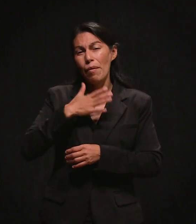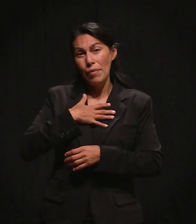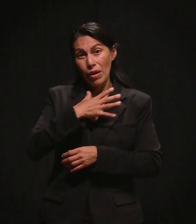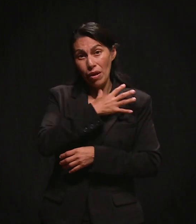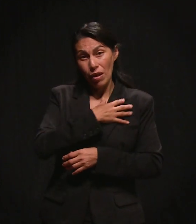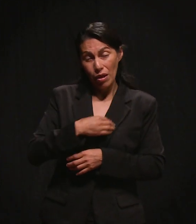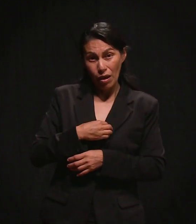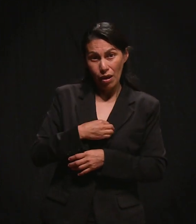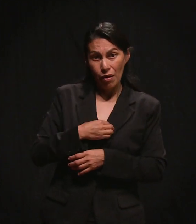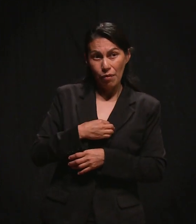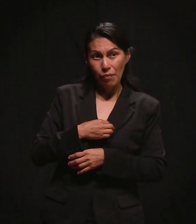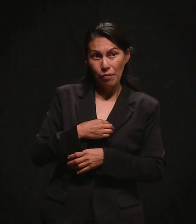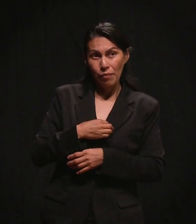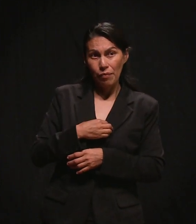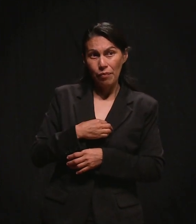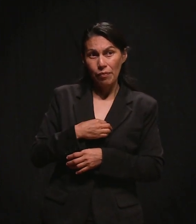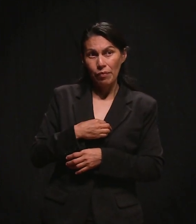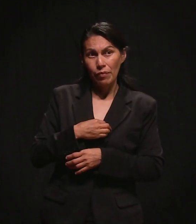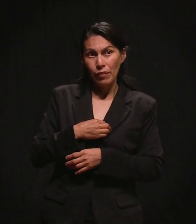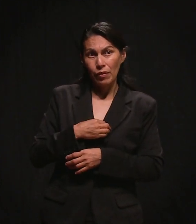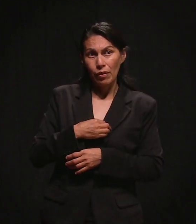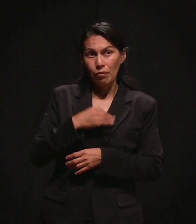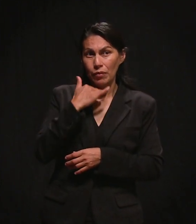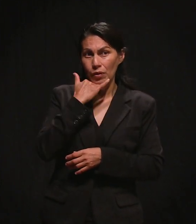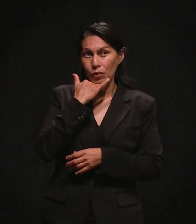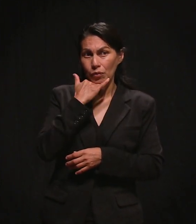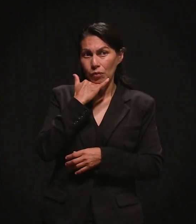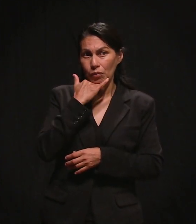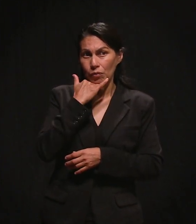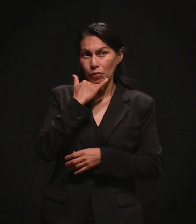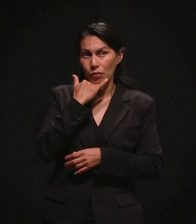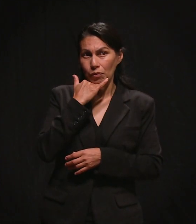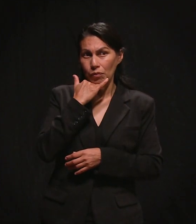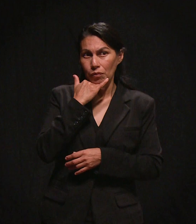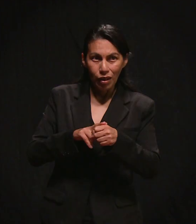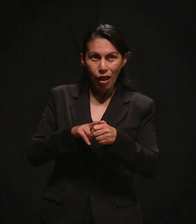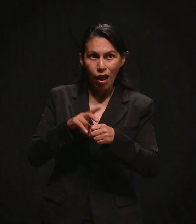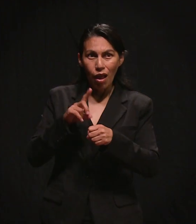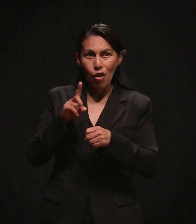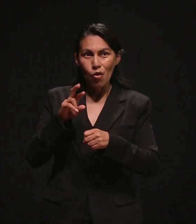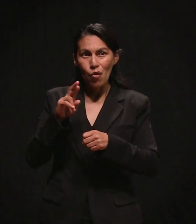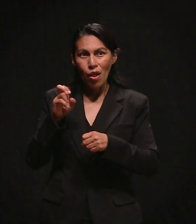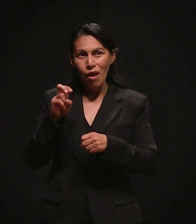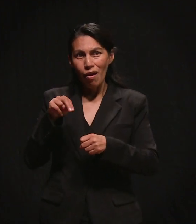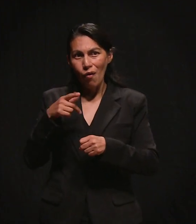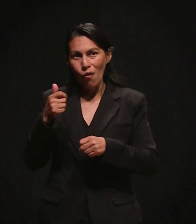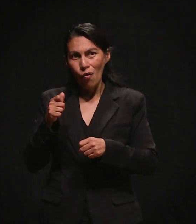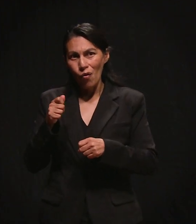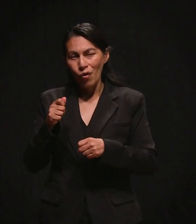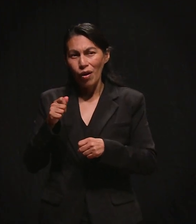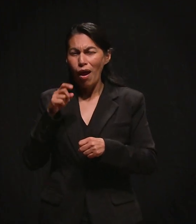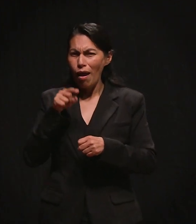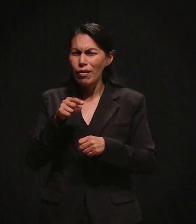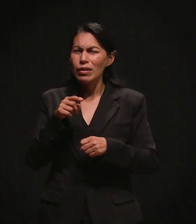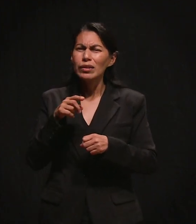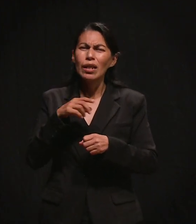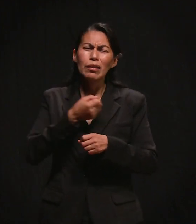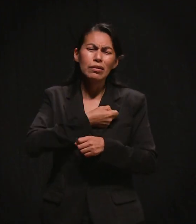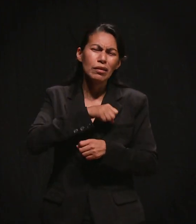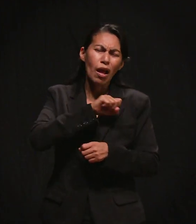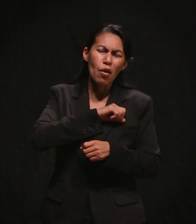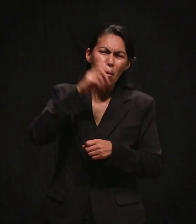que Dios... A ver, un momentito, se me movió. Por favor, para que Dios la restablezca en su